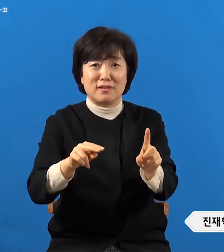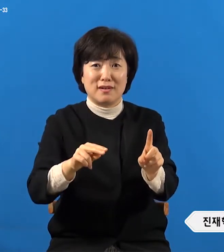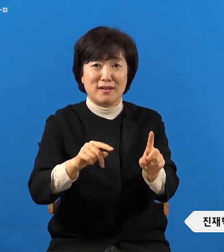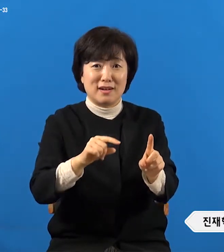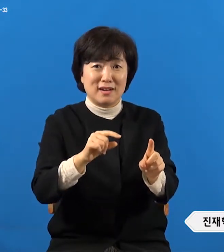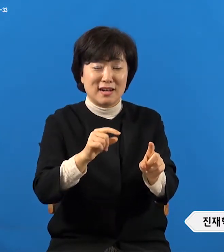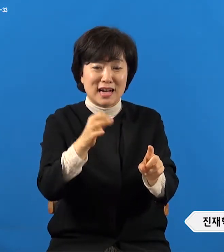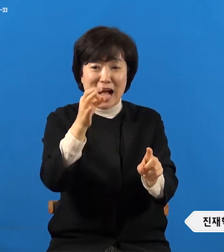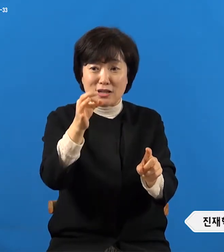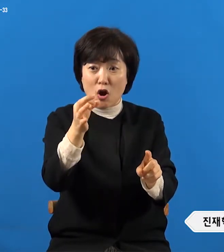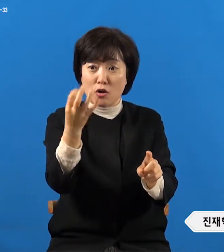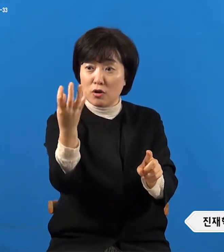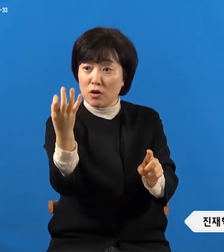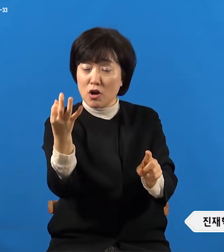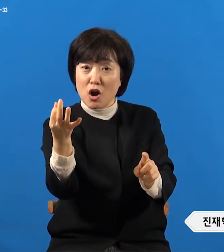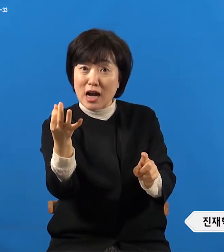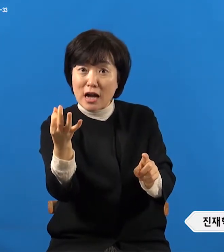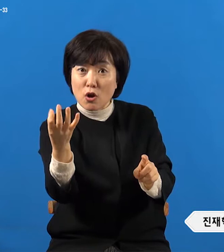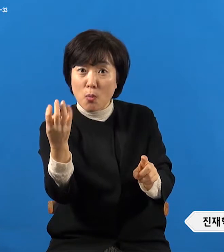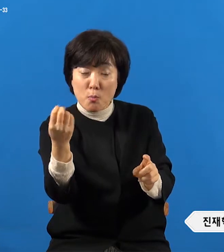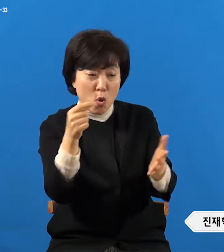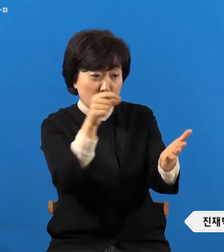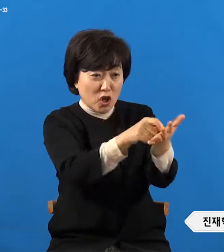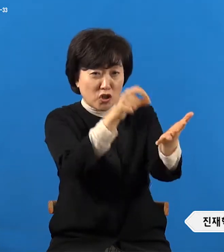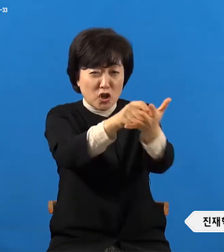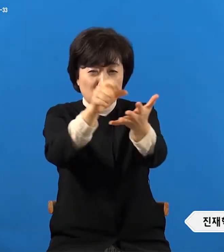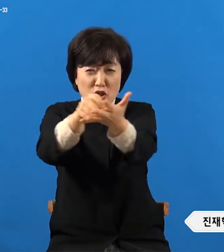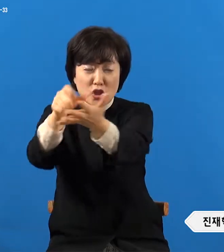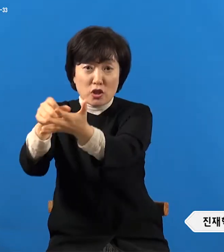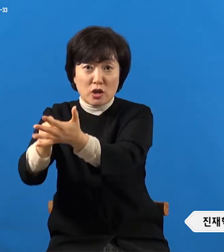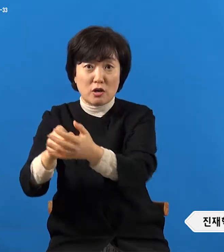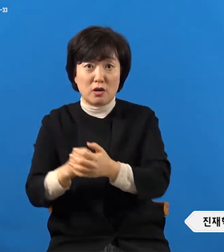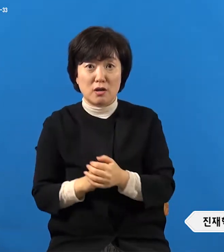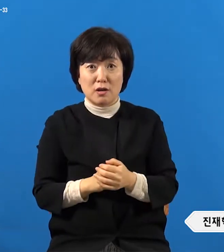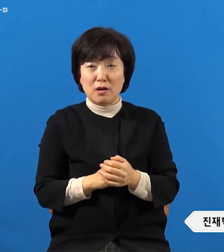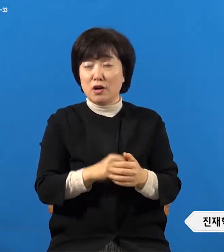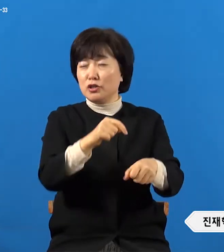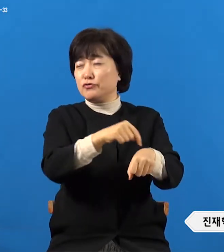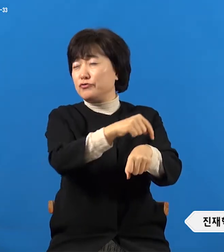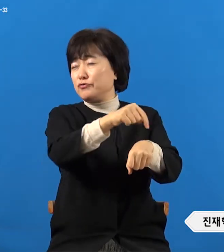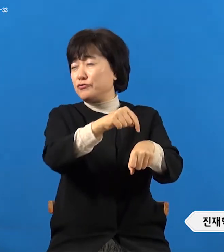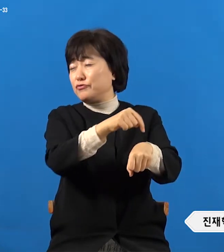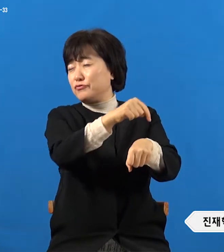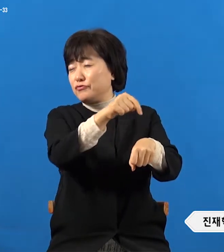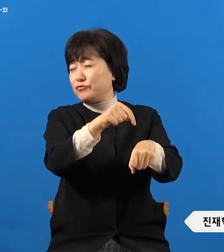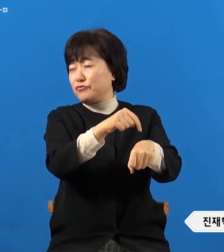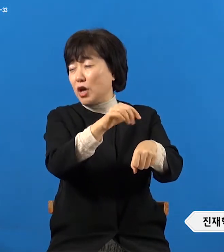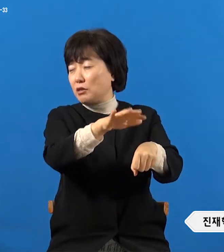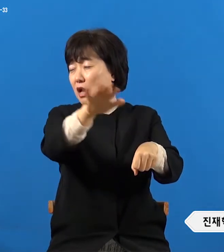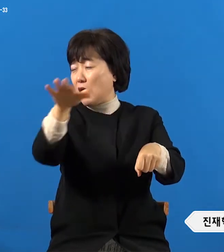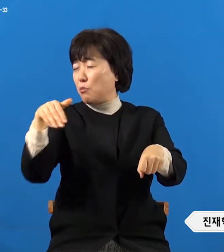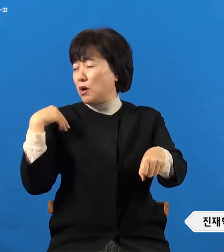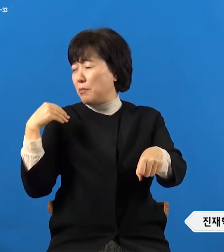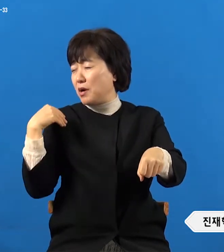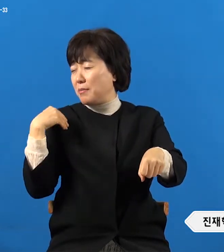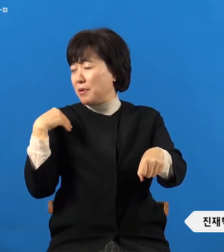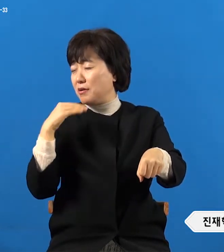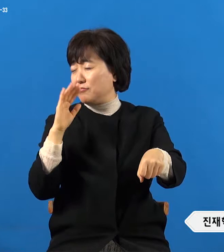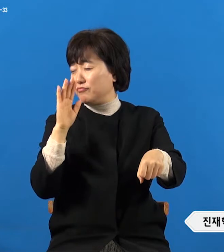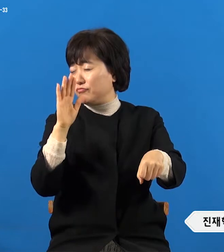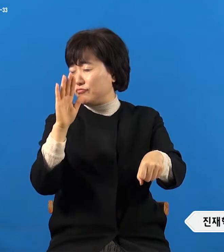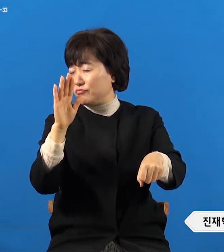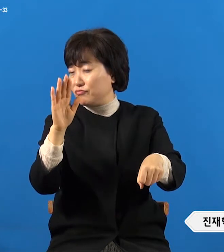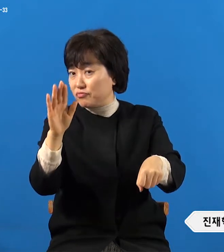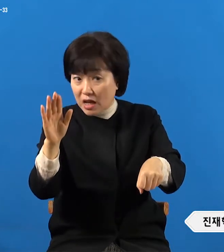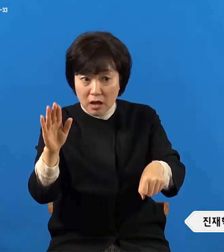아침에 아무도 그 달라진 상황을 이해하지 못했습니다. 시간이 지난 후에야 비로소 가격표가 바뀌었다는